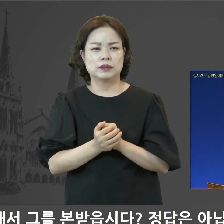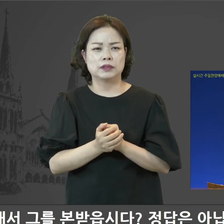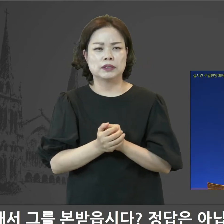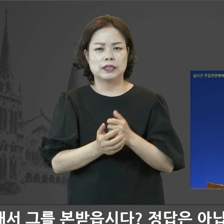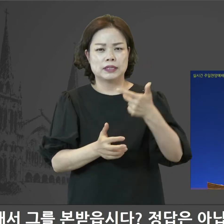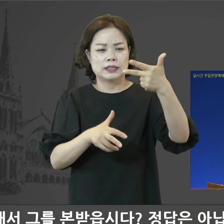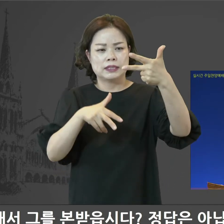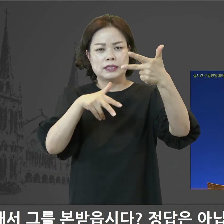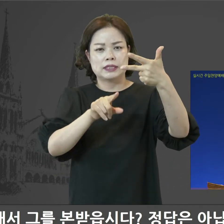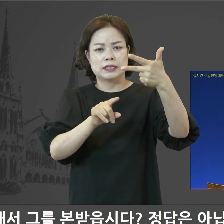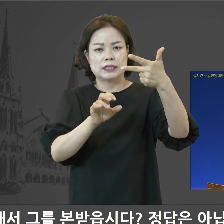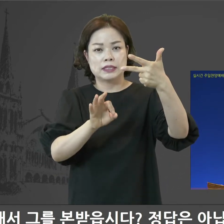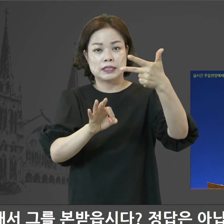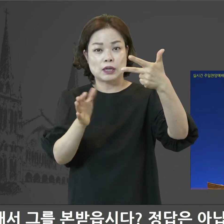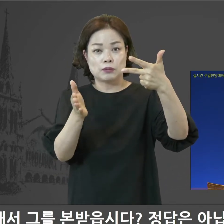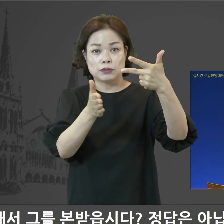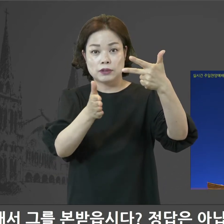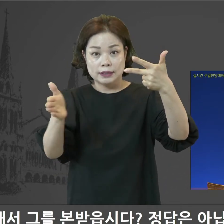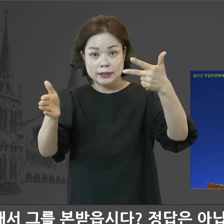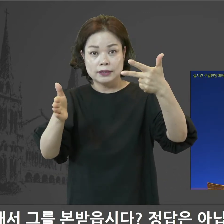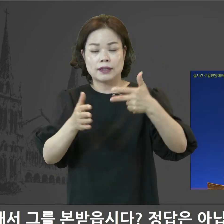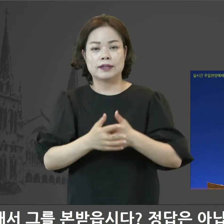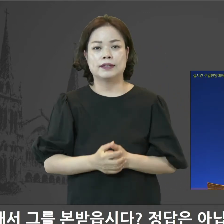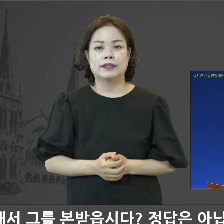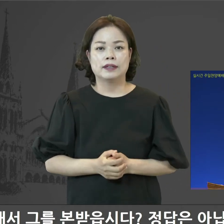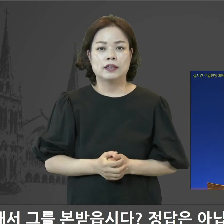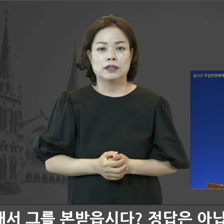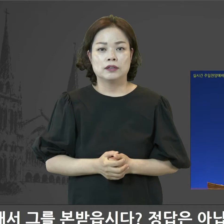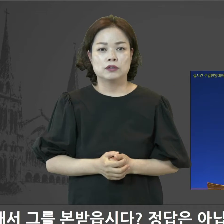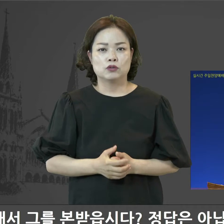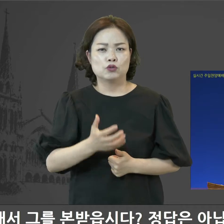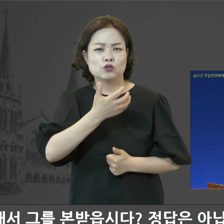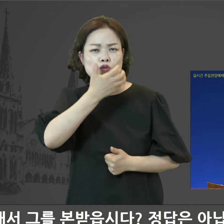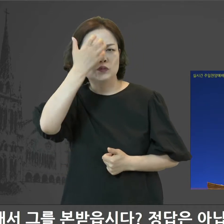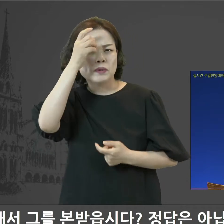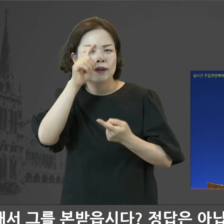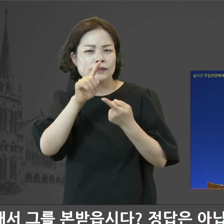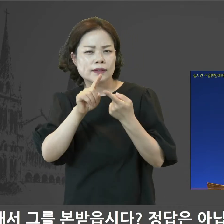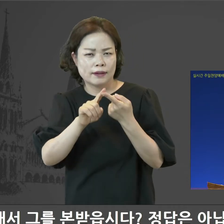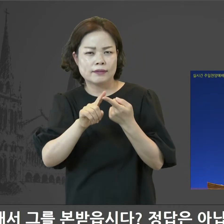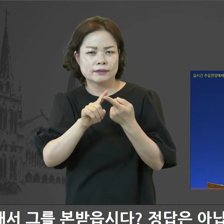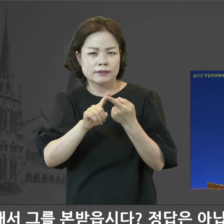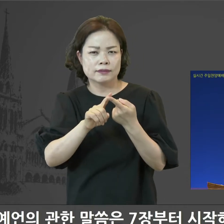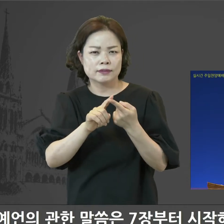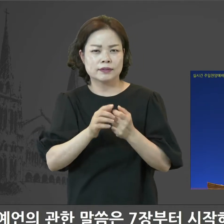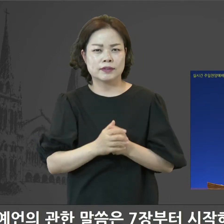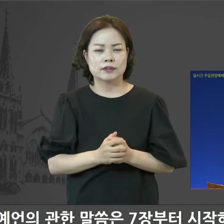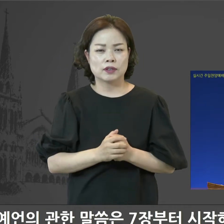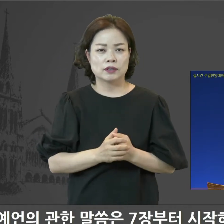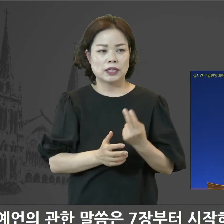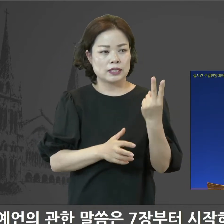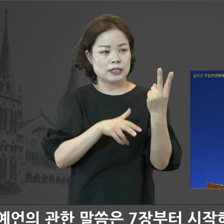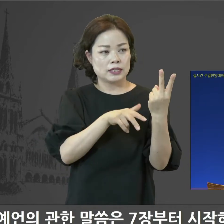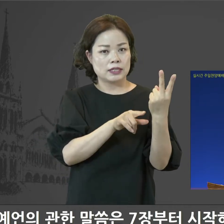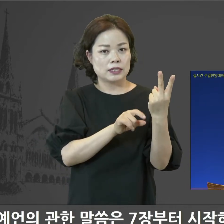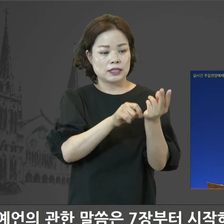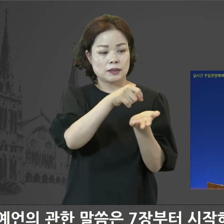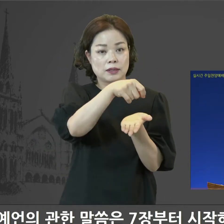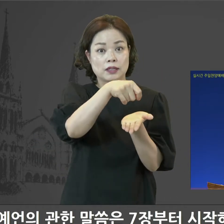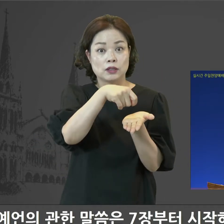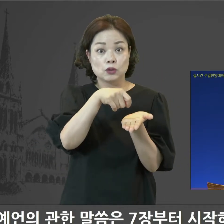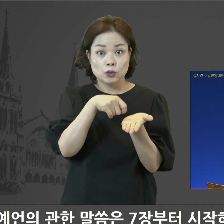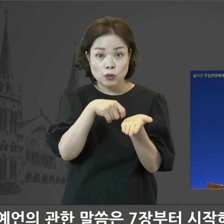뒷장이죠. 7장부터 시작이 되는 것을 보게 됩니다. 물론 꿈에 대한 이야기도 이렇게 2장의 말씀에 기록되어져